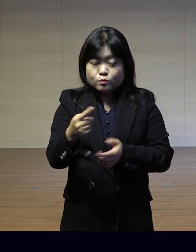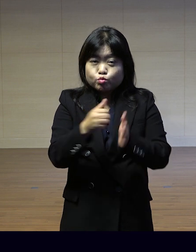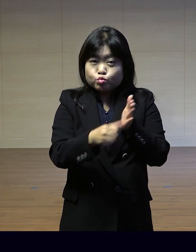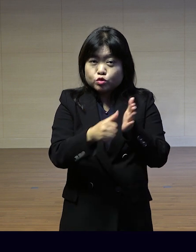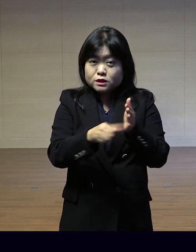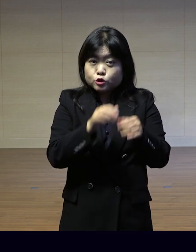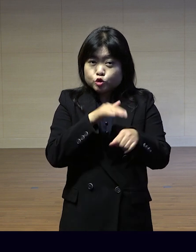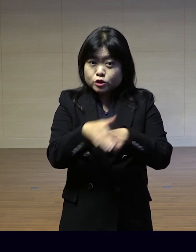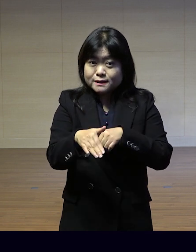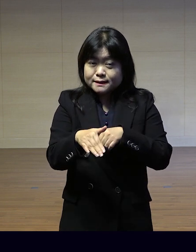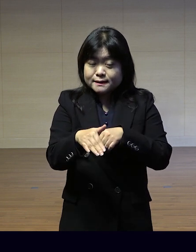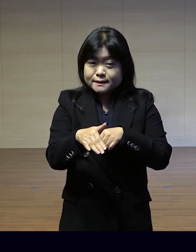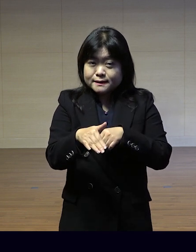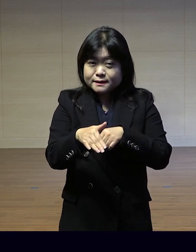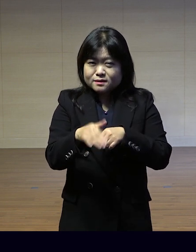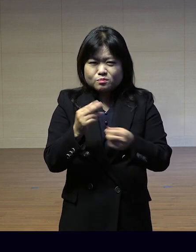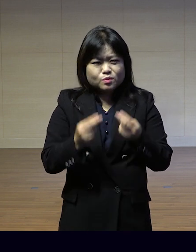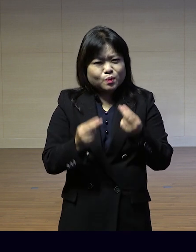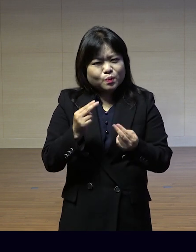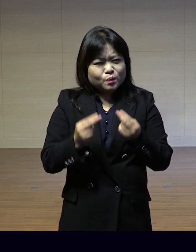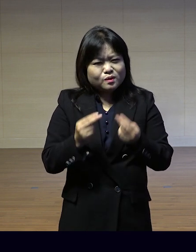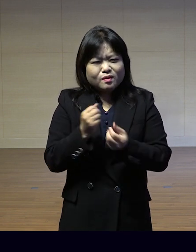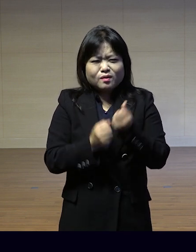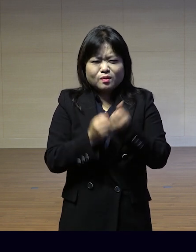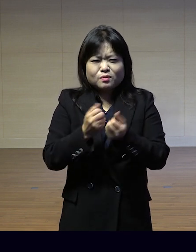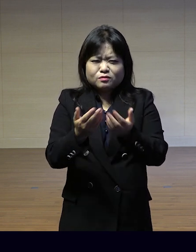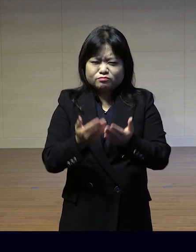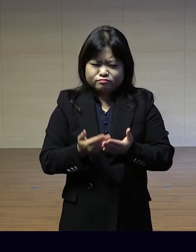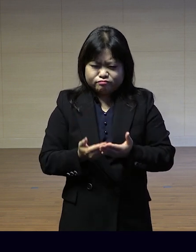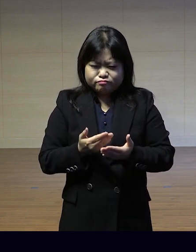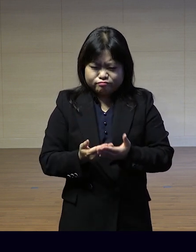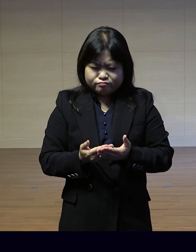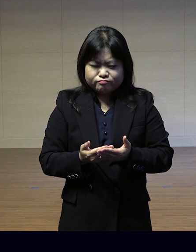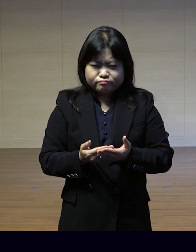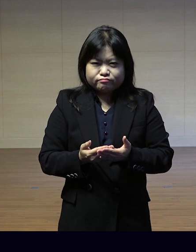물질주의를 좀 비교해서 설명해 주시면 고맙겠습니다.